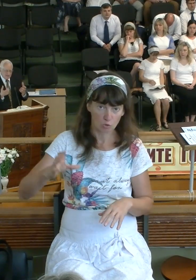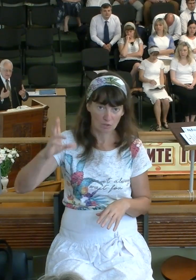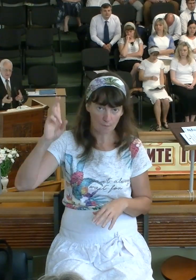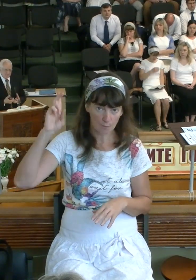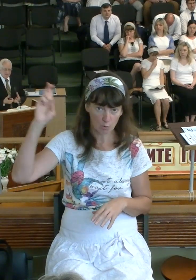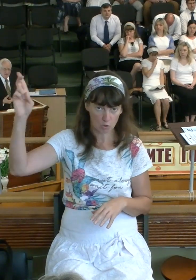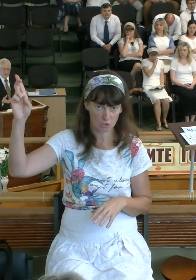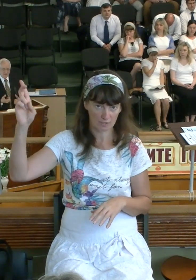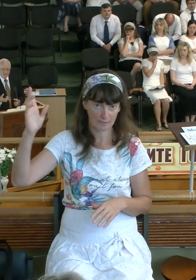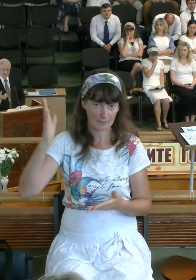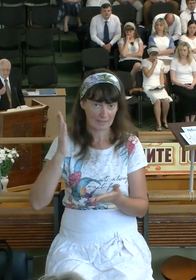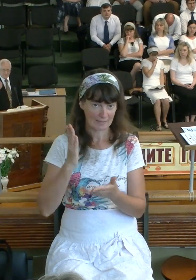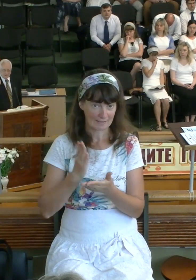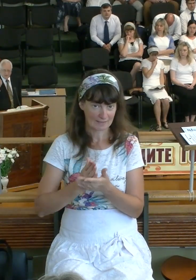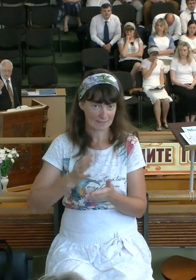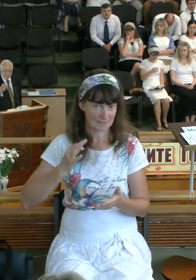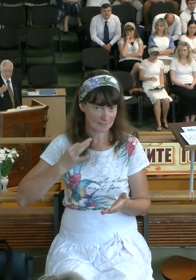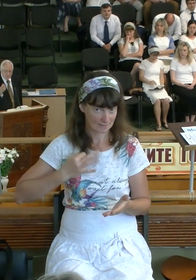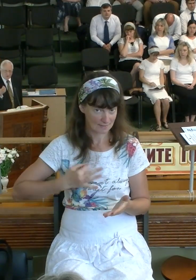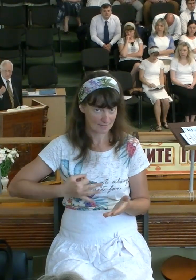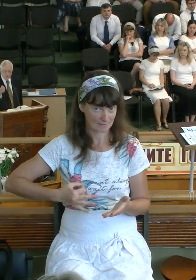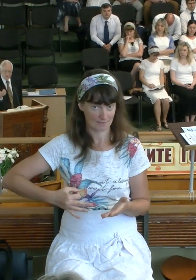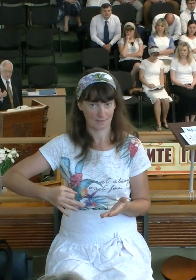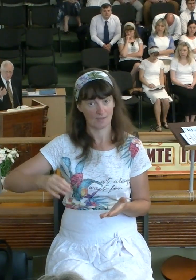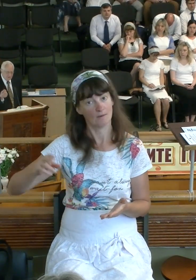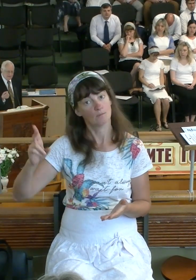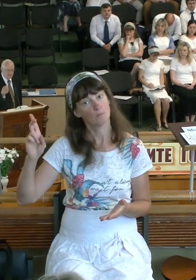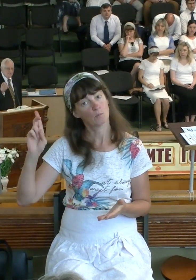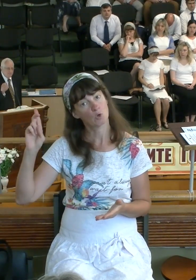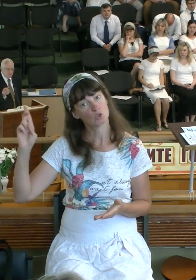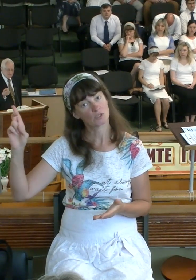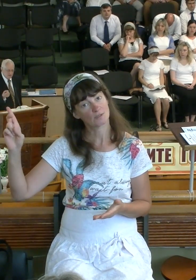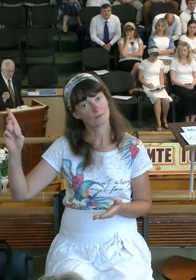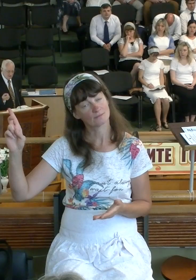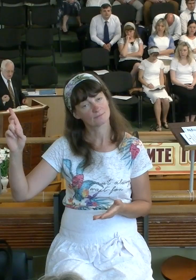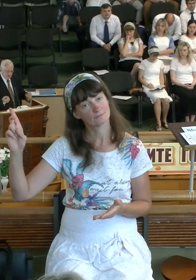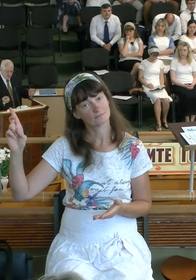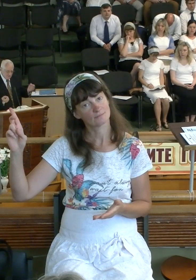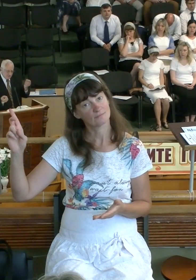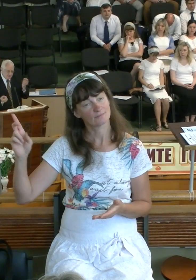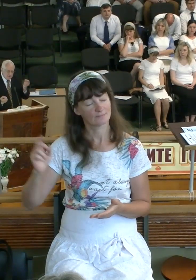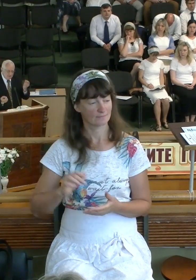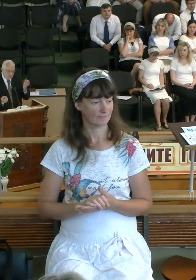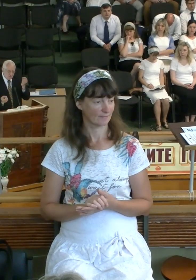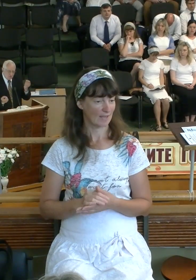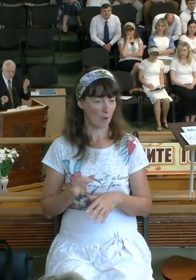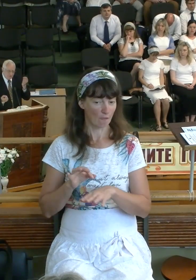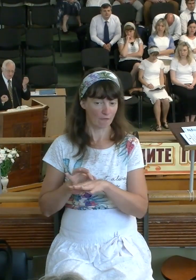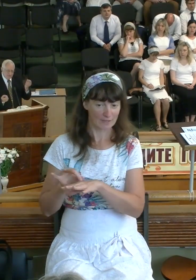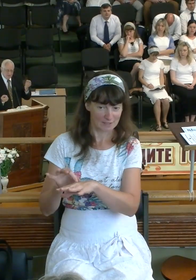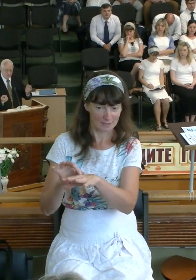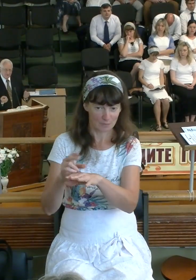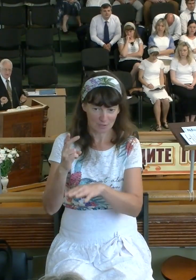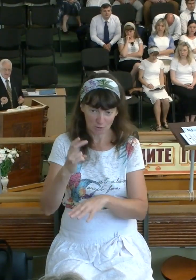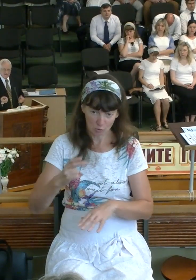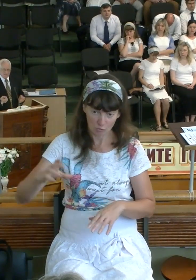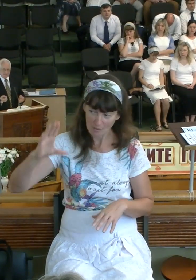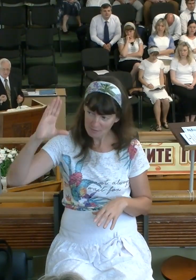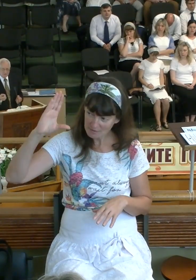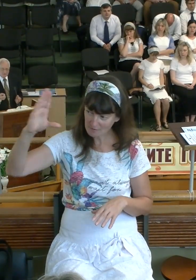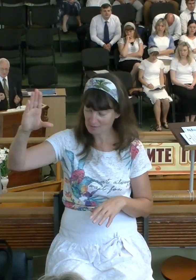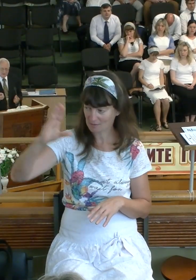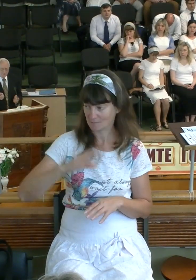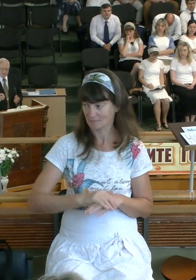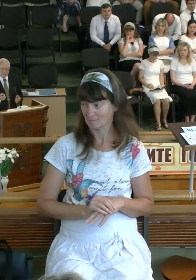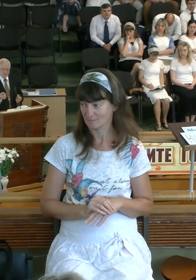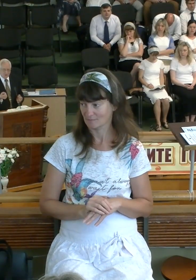мы принадлежим. Ибо все водимые Духом Божиим суть Сыны Божьи. Они водимы Духом Святым.